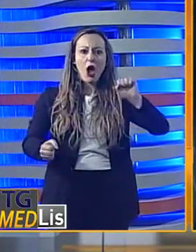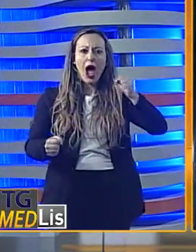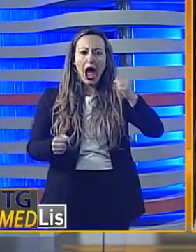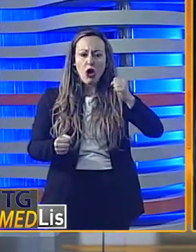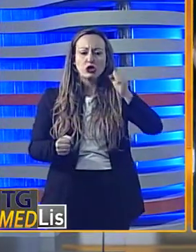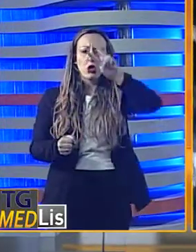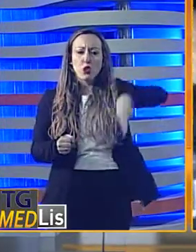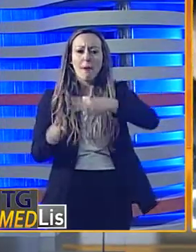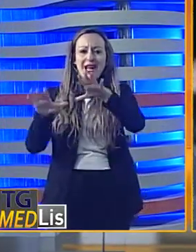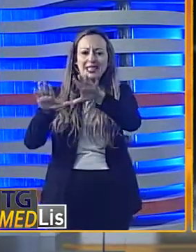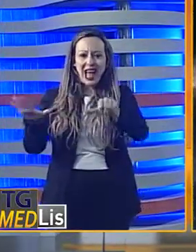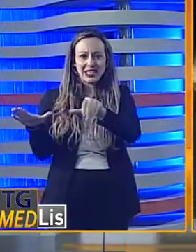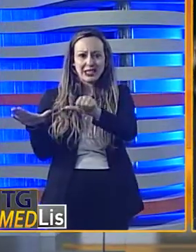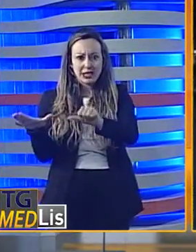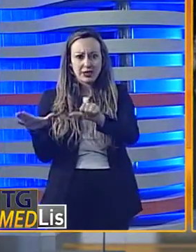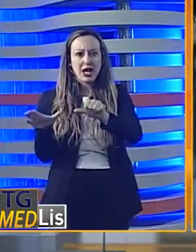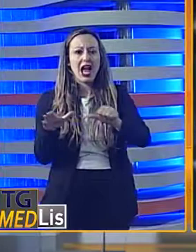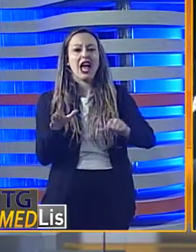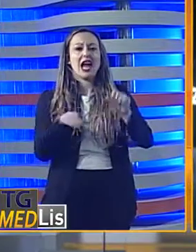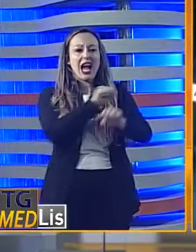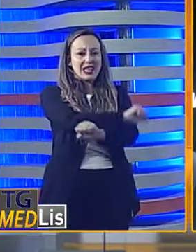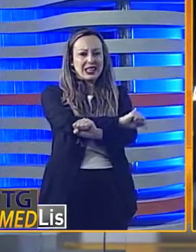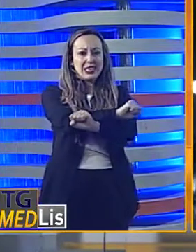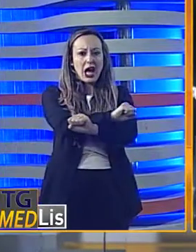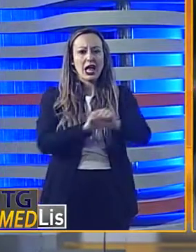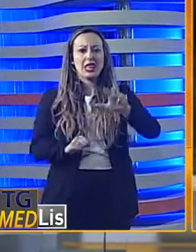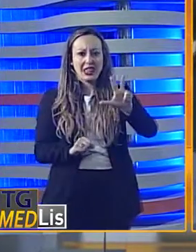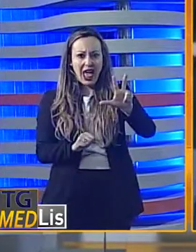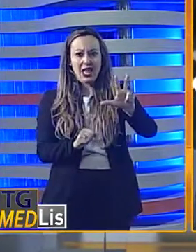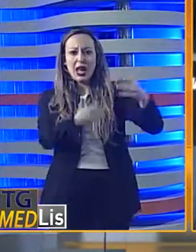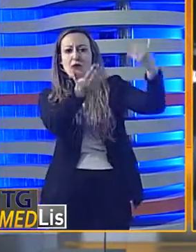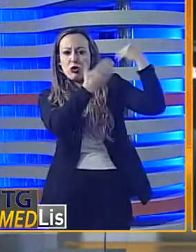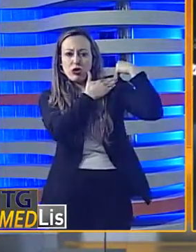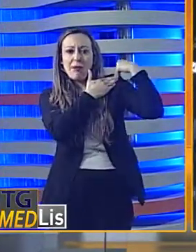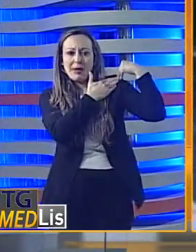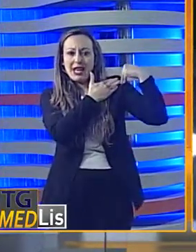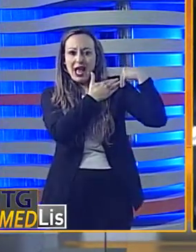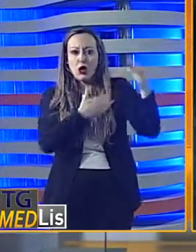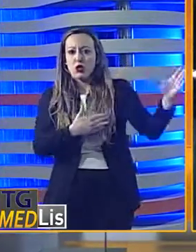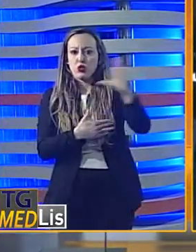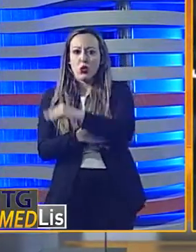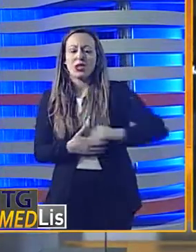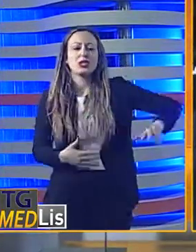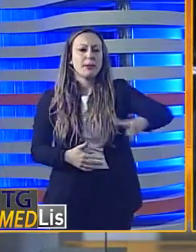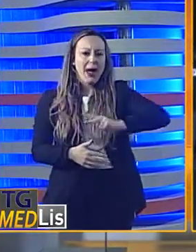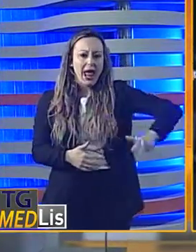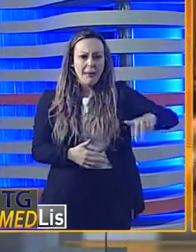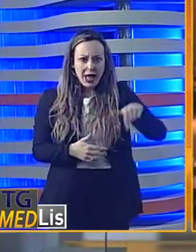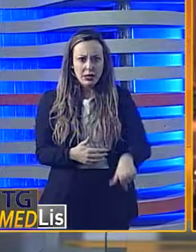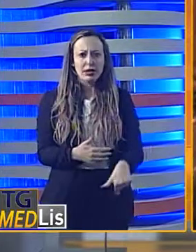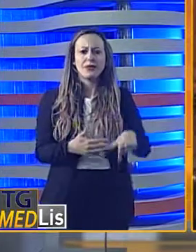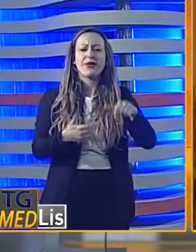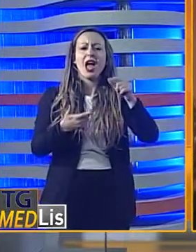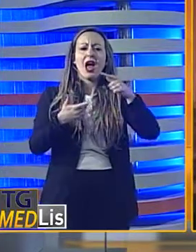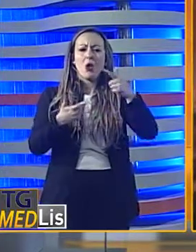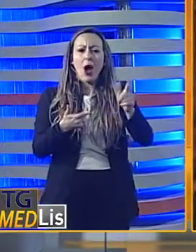2016. Arrestati i tre responsabili, tutti palermitani. Una guardia giurata di una ditta locale